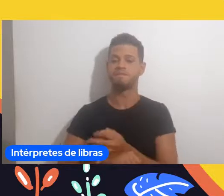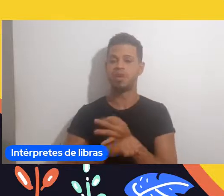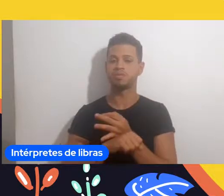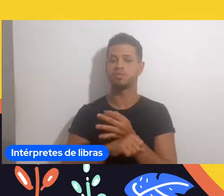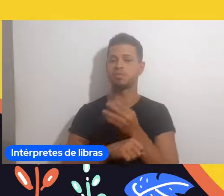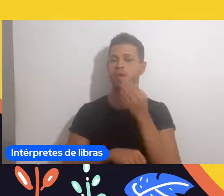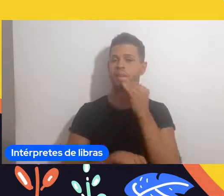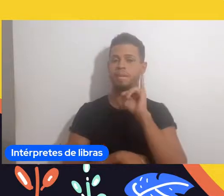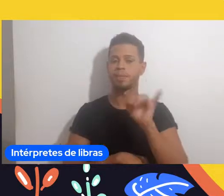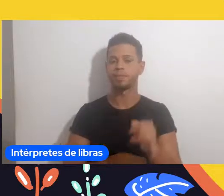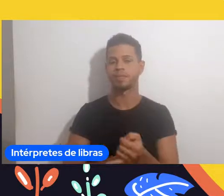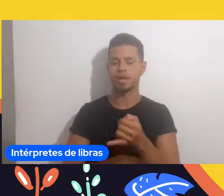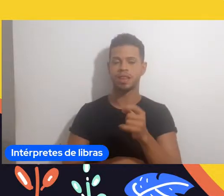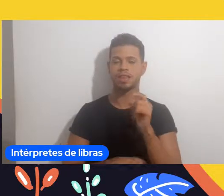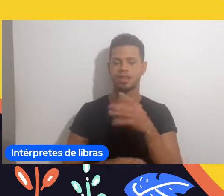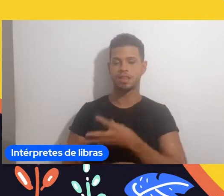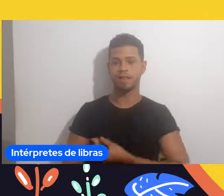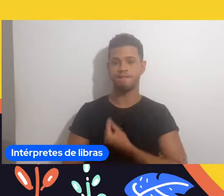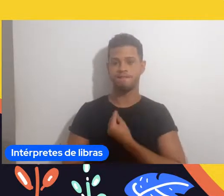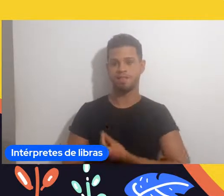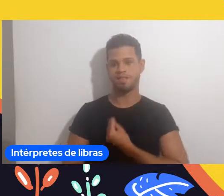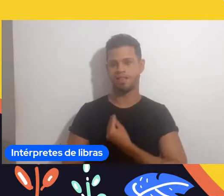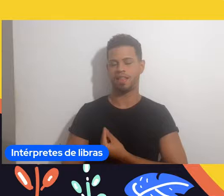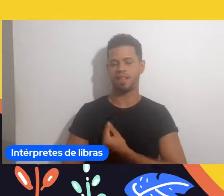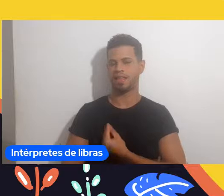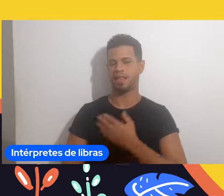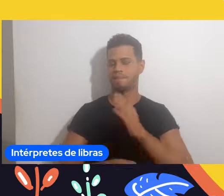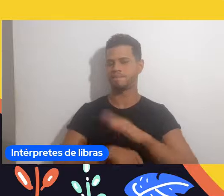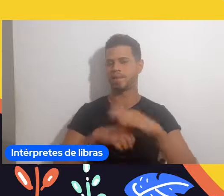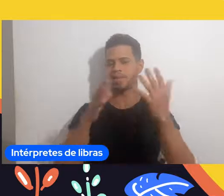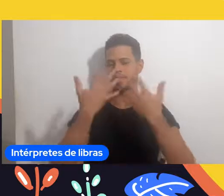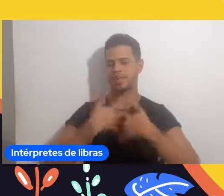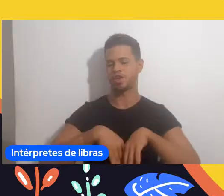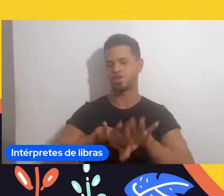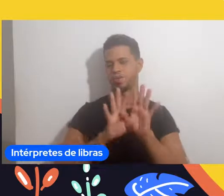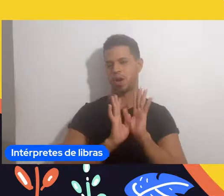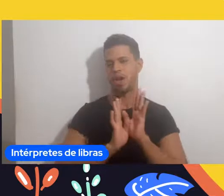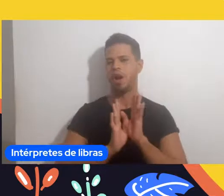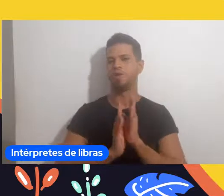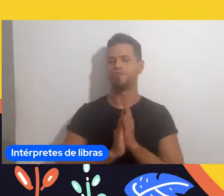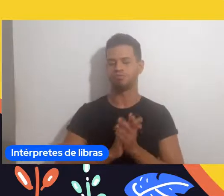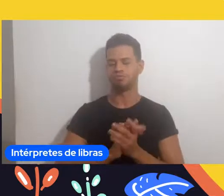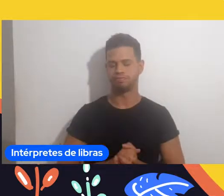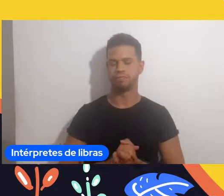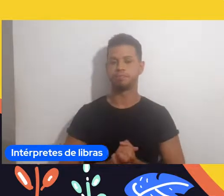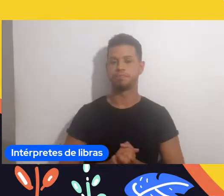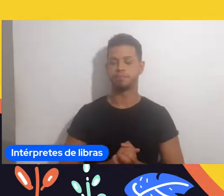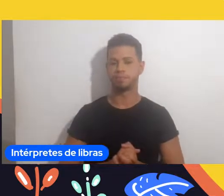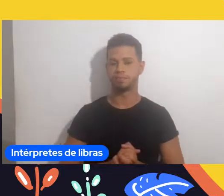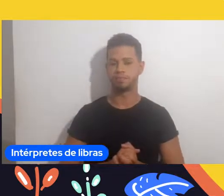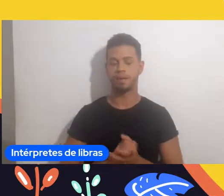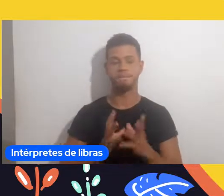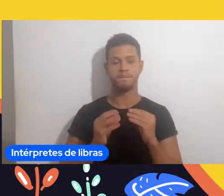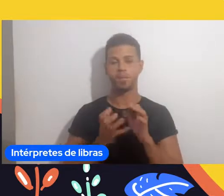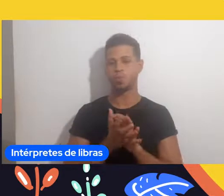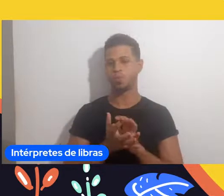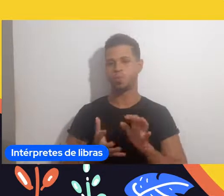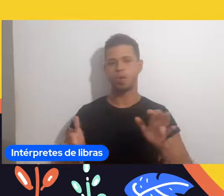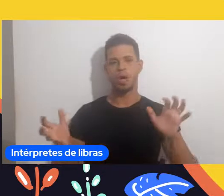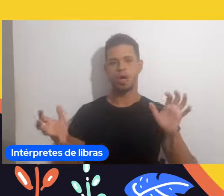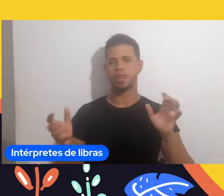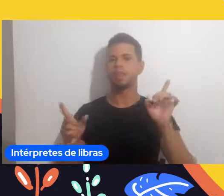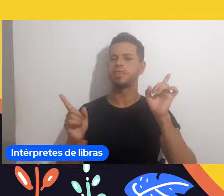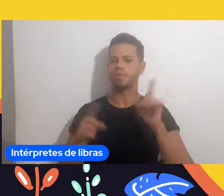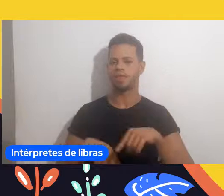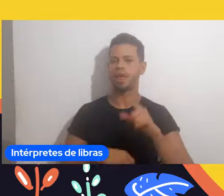do viver o mais natural, ela é enorme. Então, há uma preocupação desse